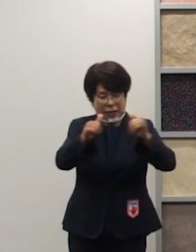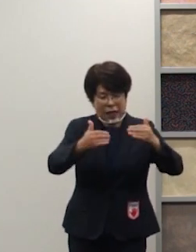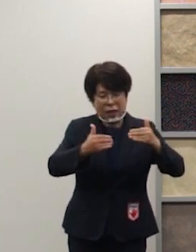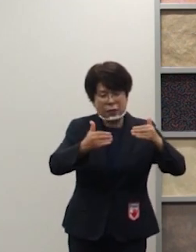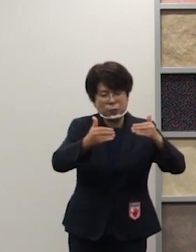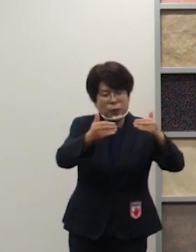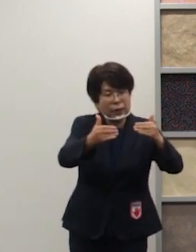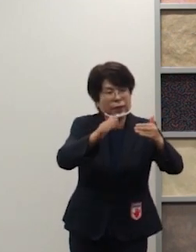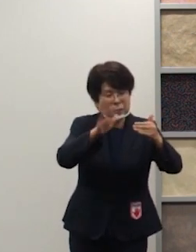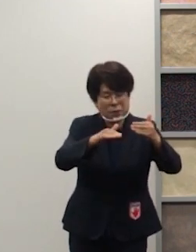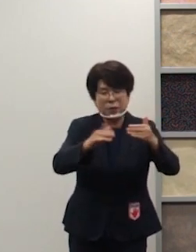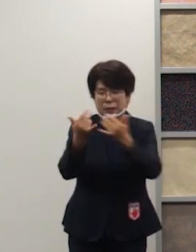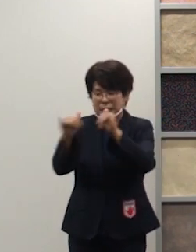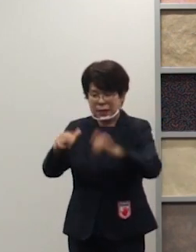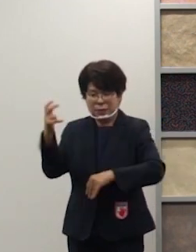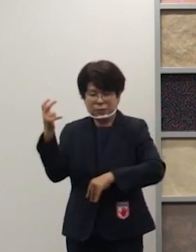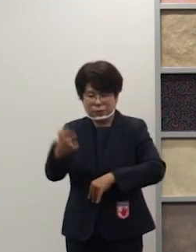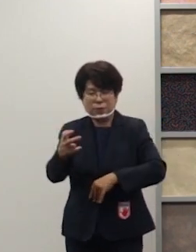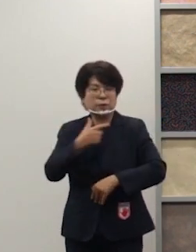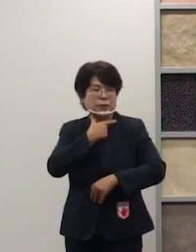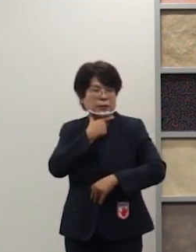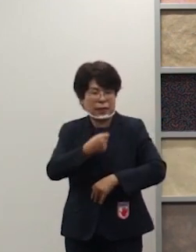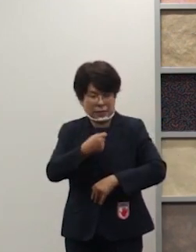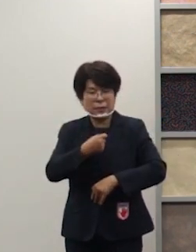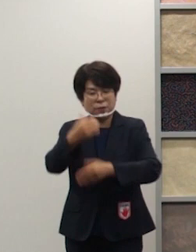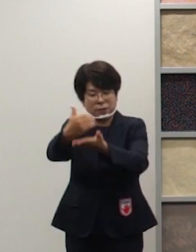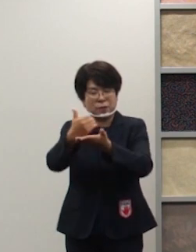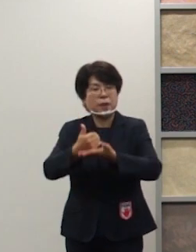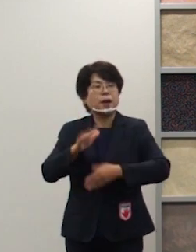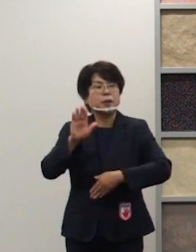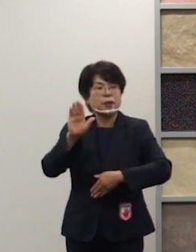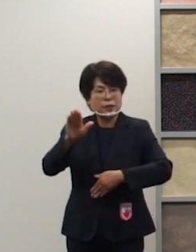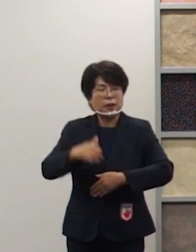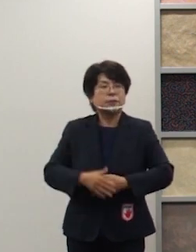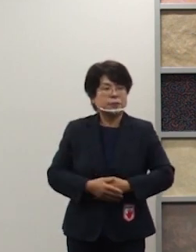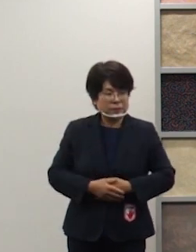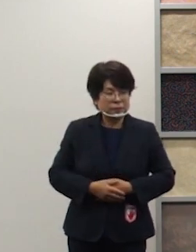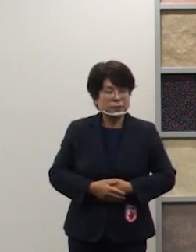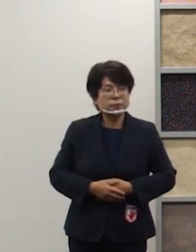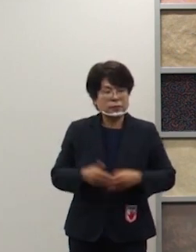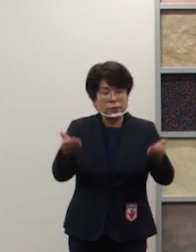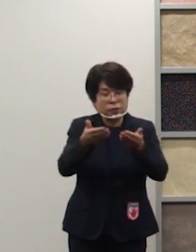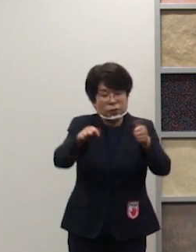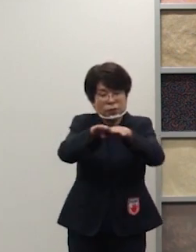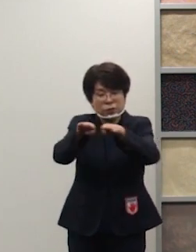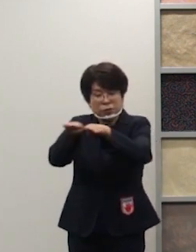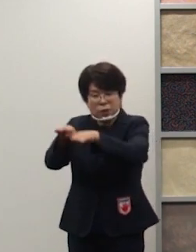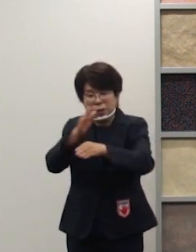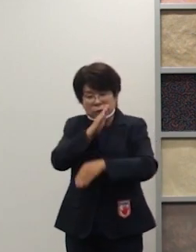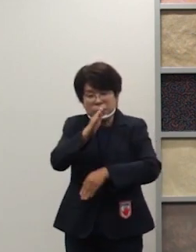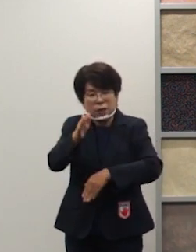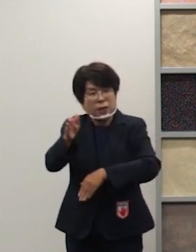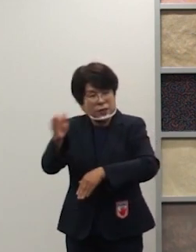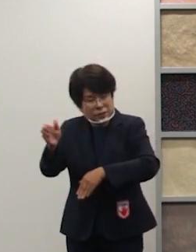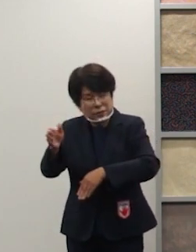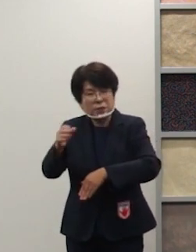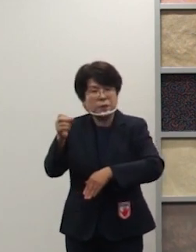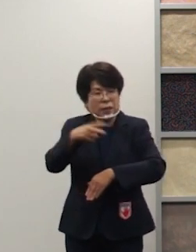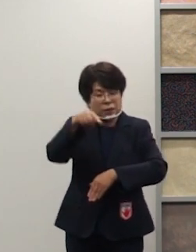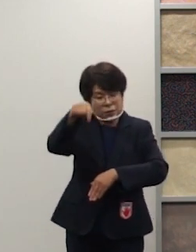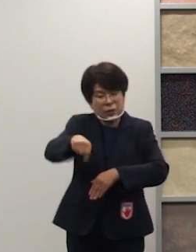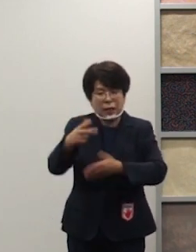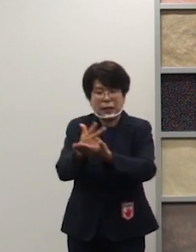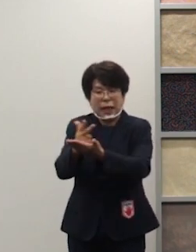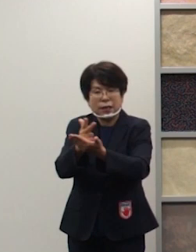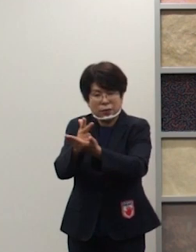その休業要請のガイドラインもですね、たくさんのところをがガイドラインを実行して解